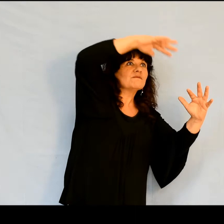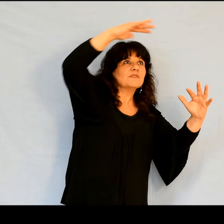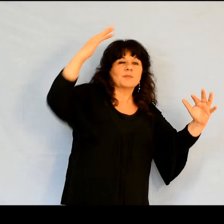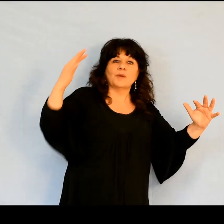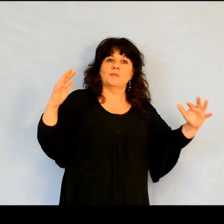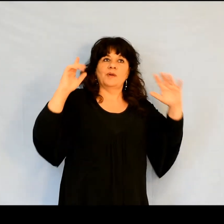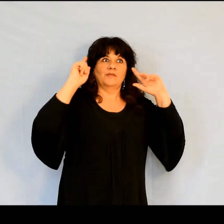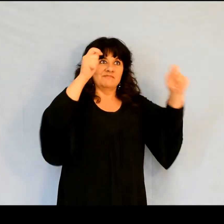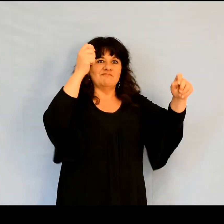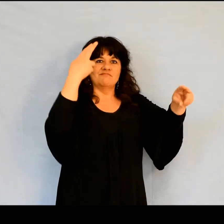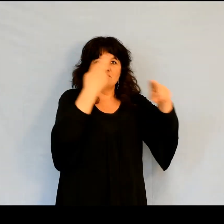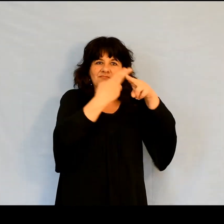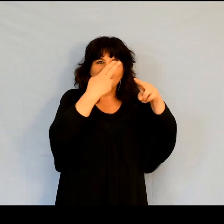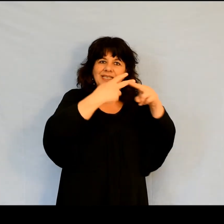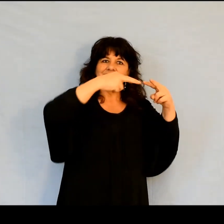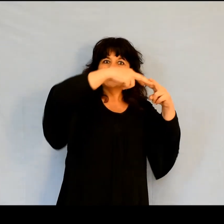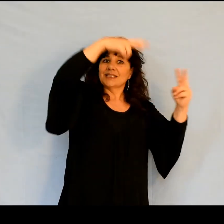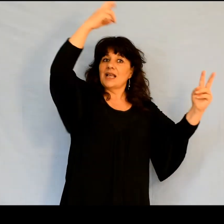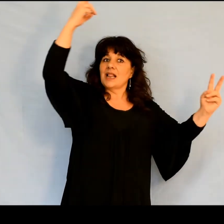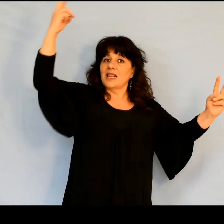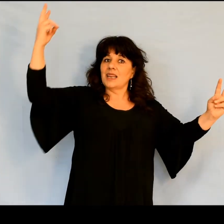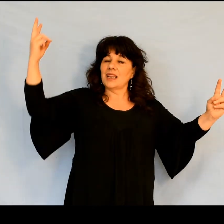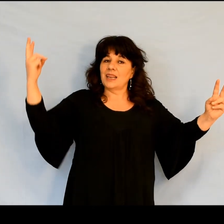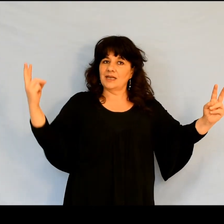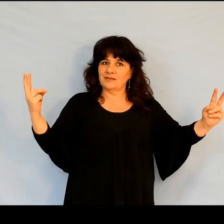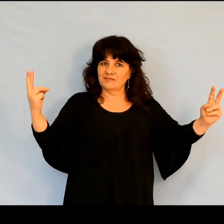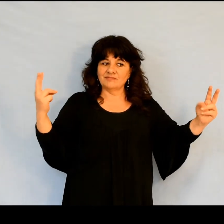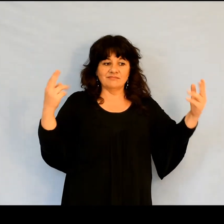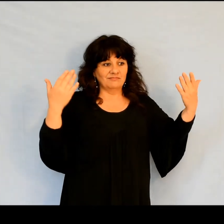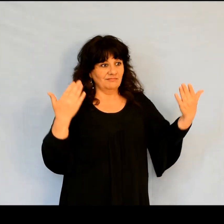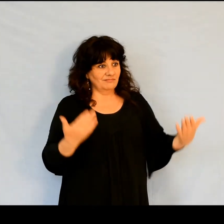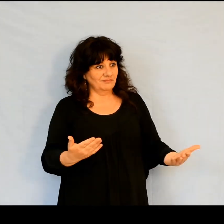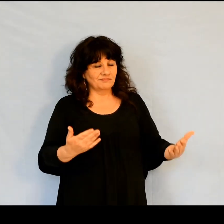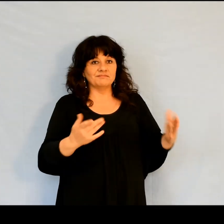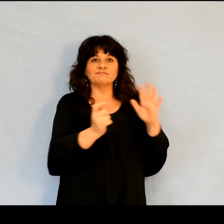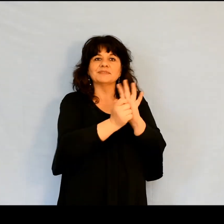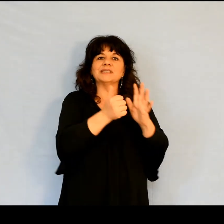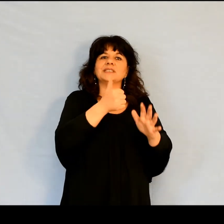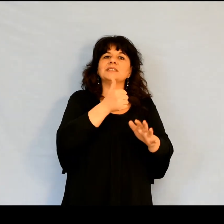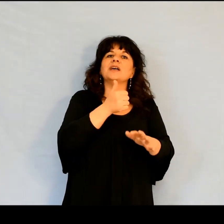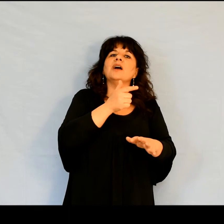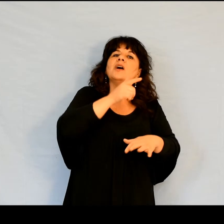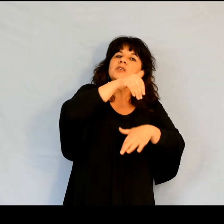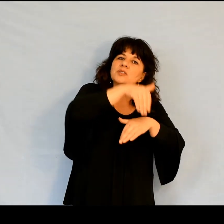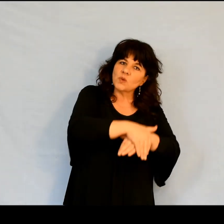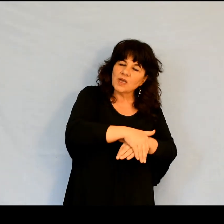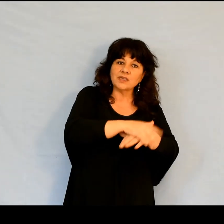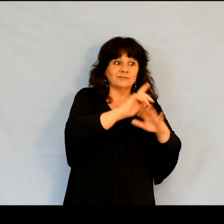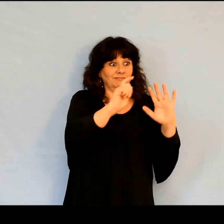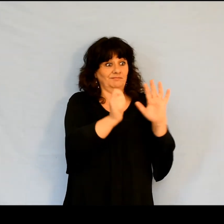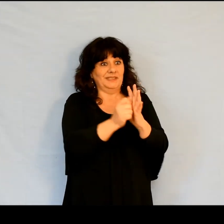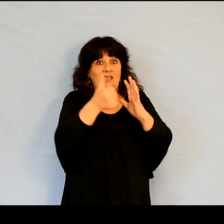Il y eut un soir, il y eut un matin, deuxième jour.